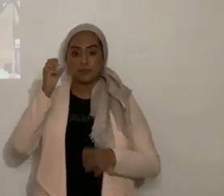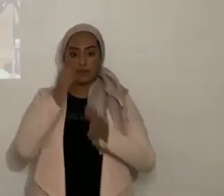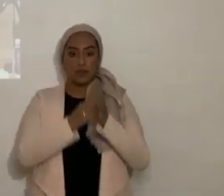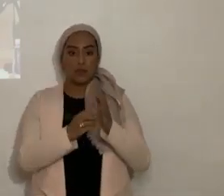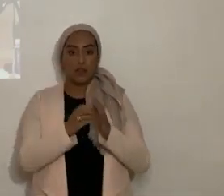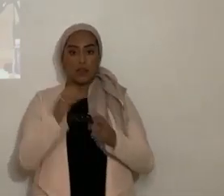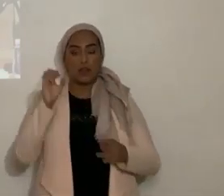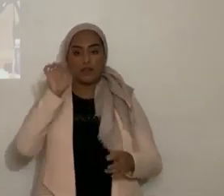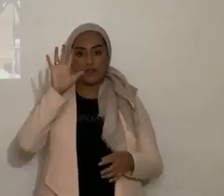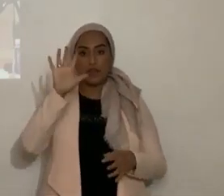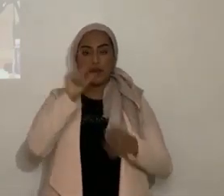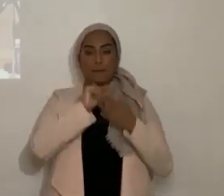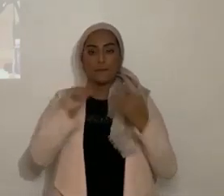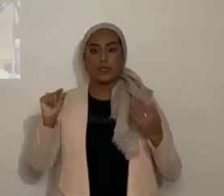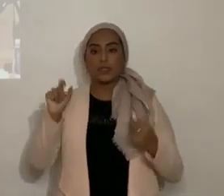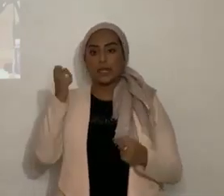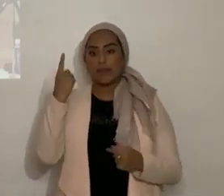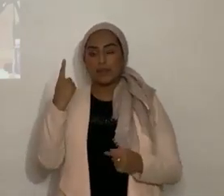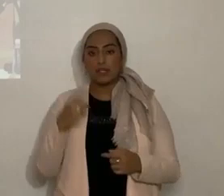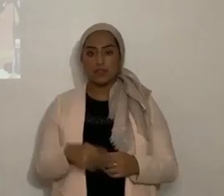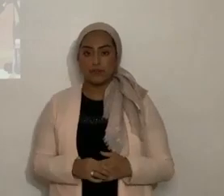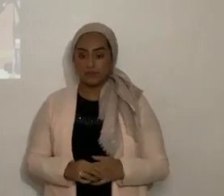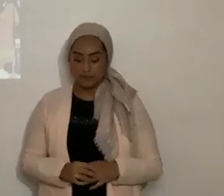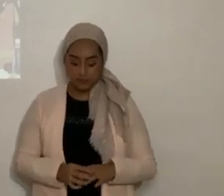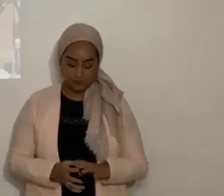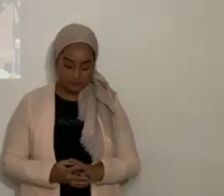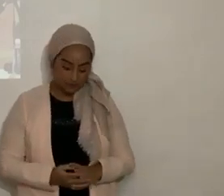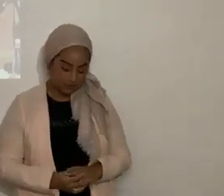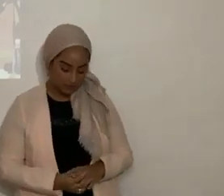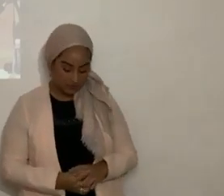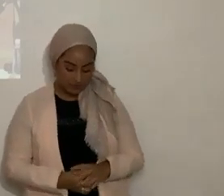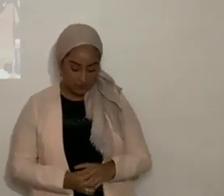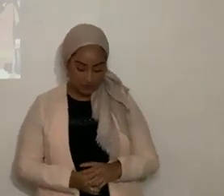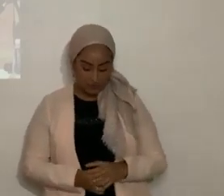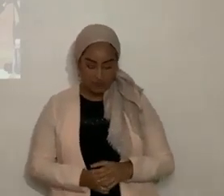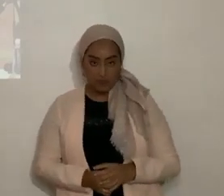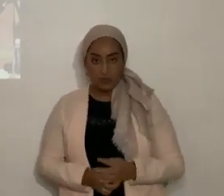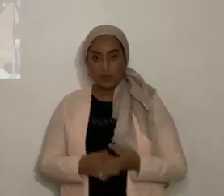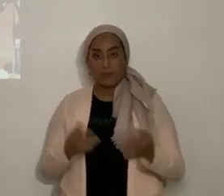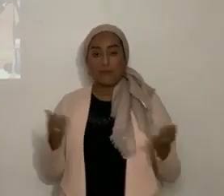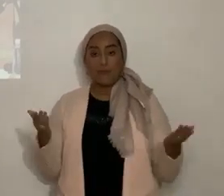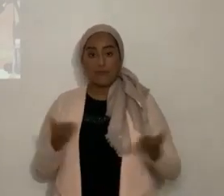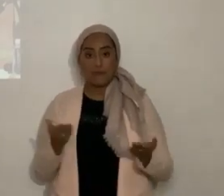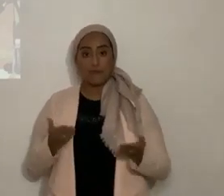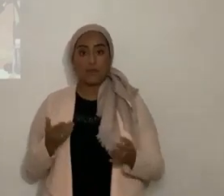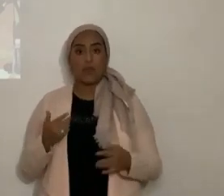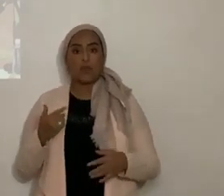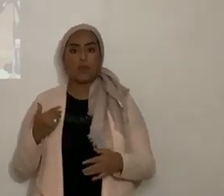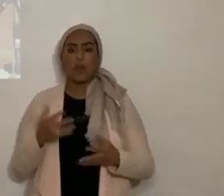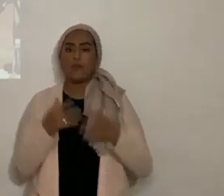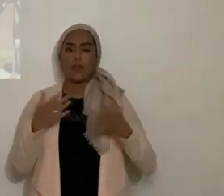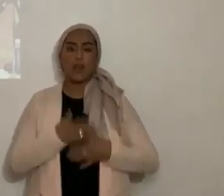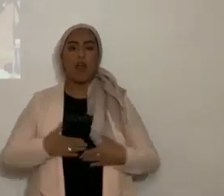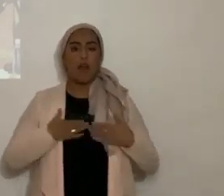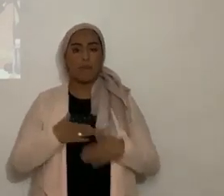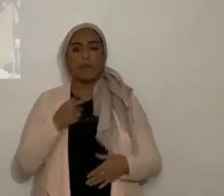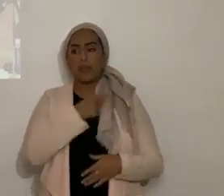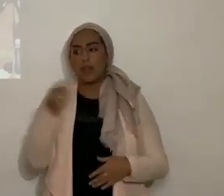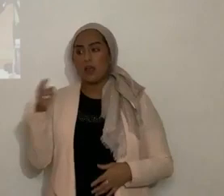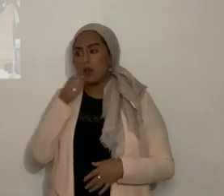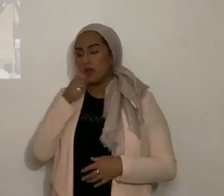Santiago, Jacobo 5, verso 11. Dice aquí: he aquí, tenemos por muy dichosos a los que